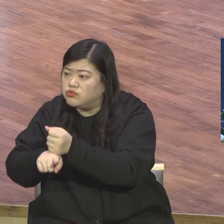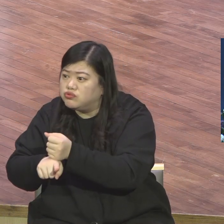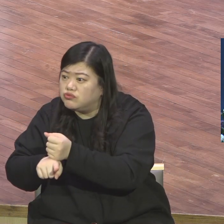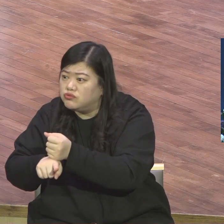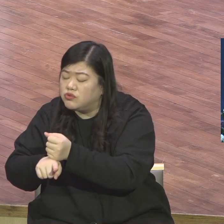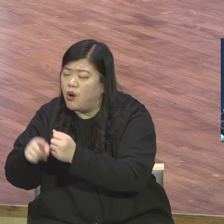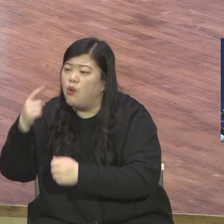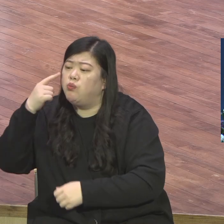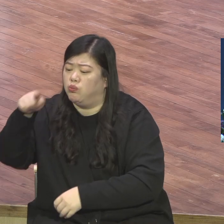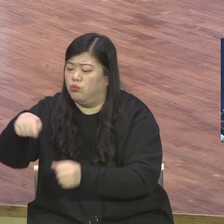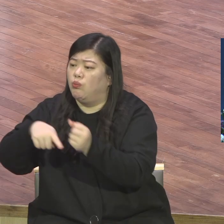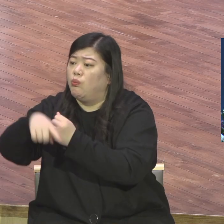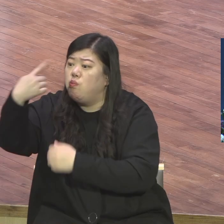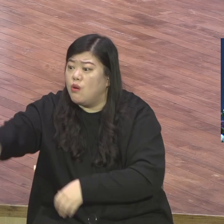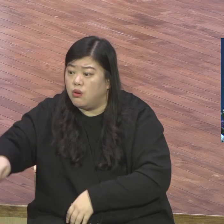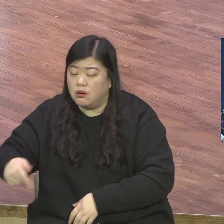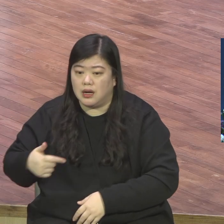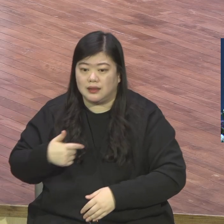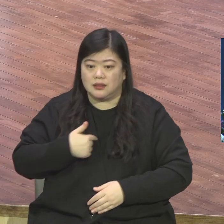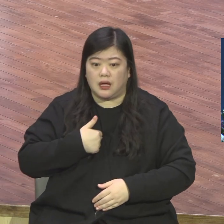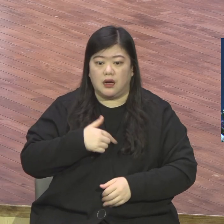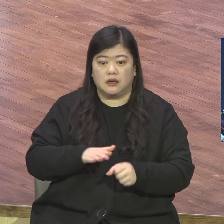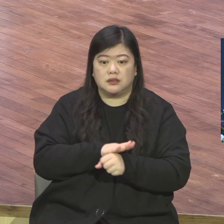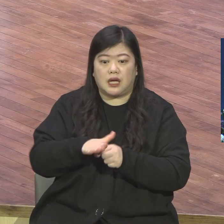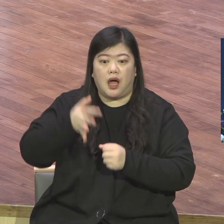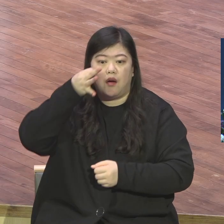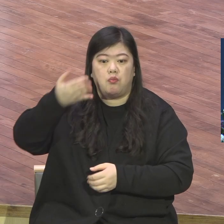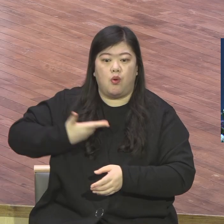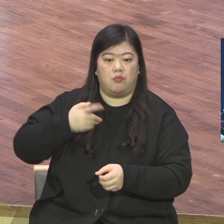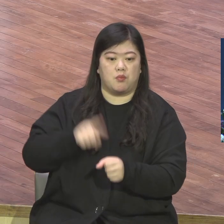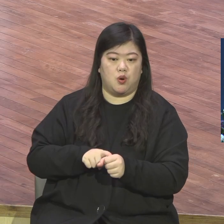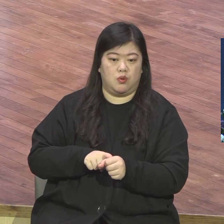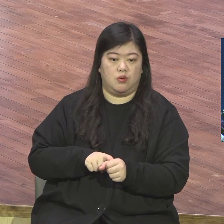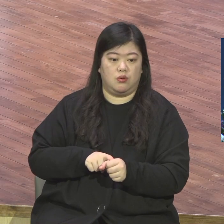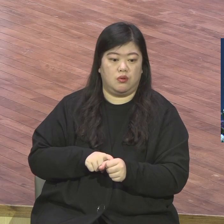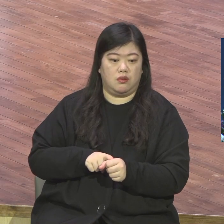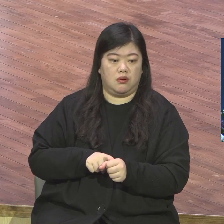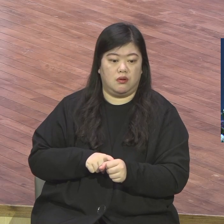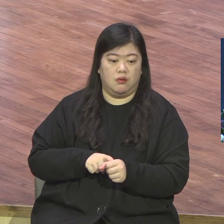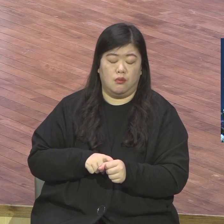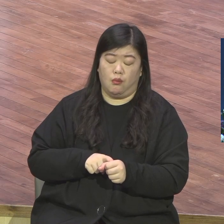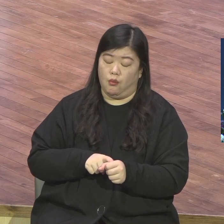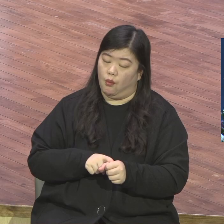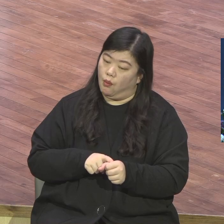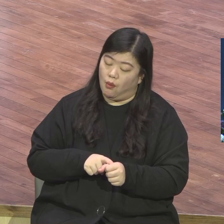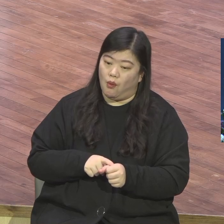증거. 십자가는 하나님이 나를 사랑한 증거라는 얘기예요.